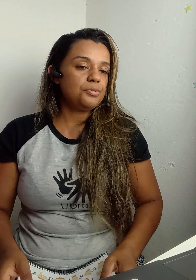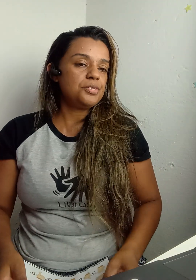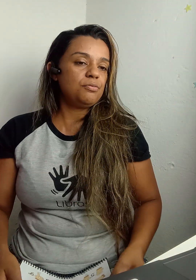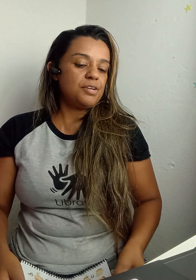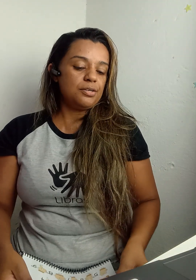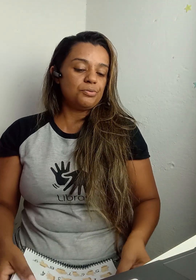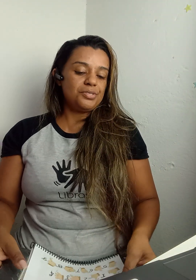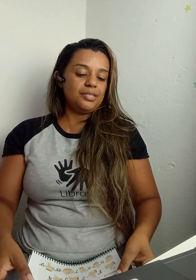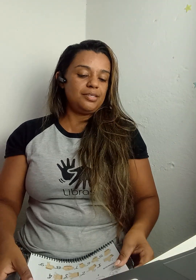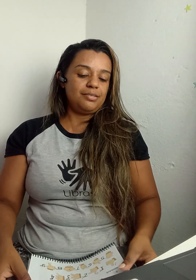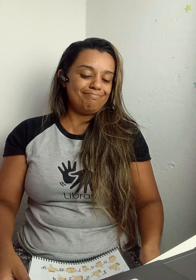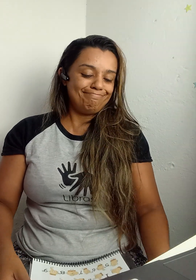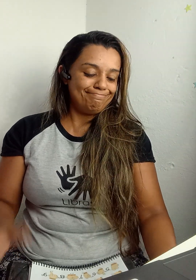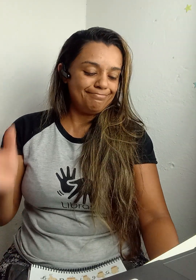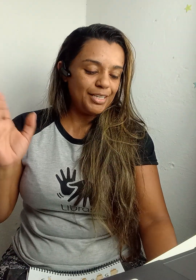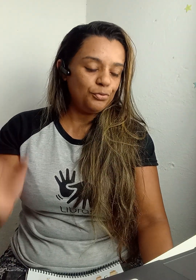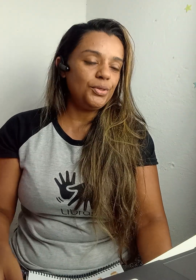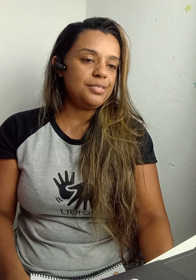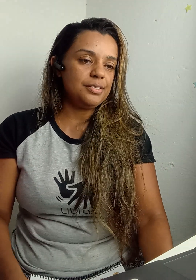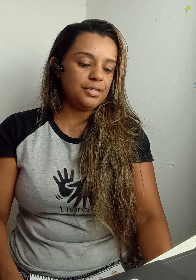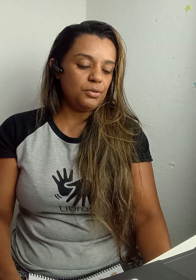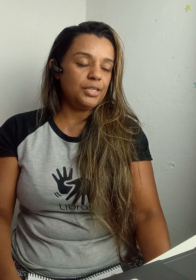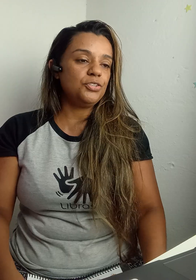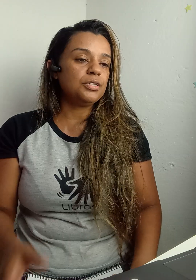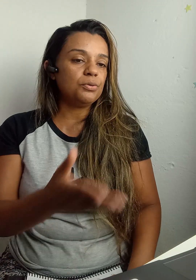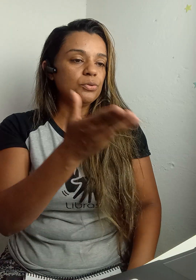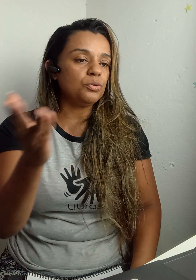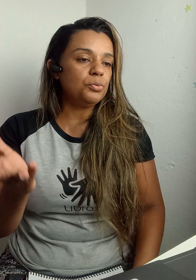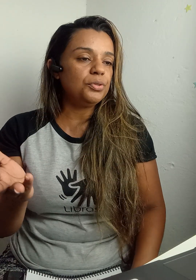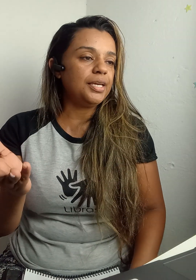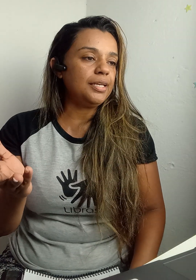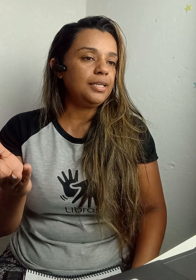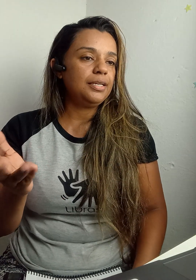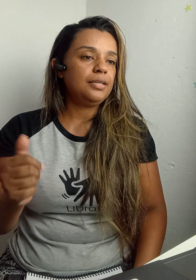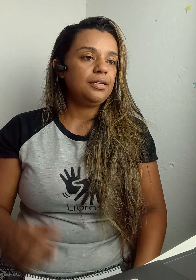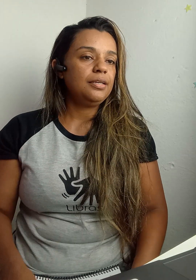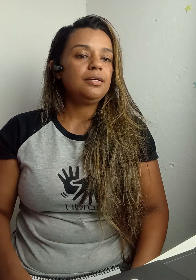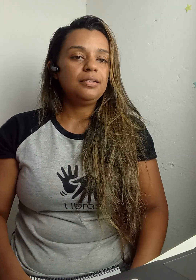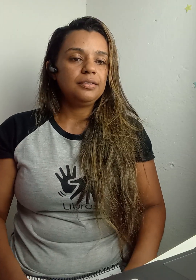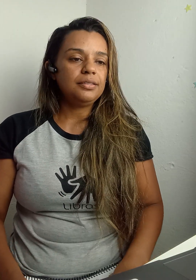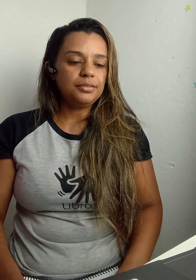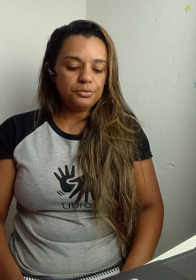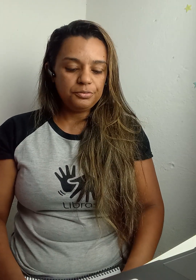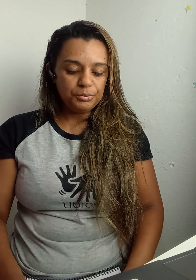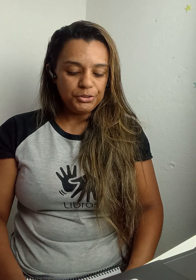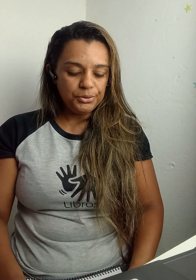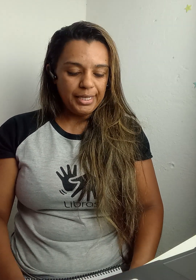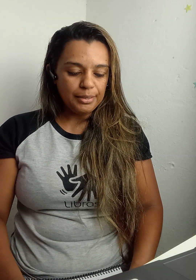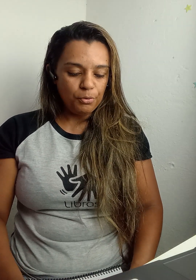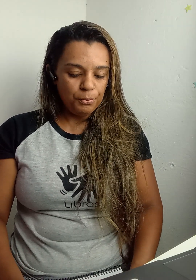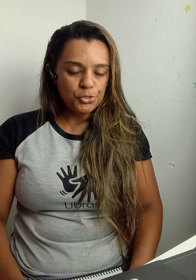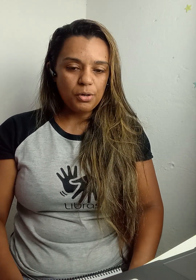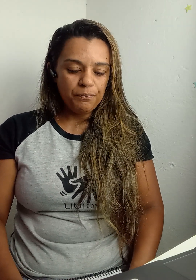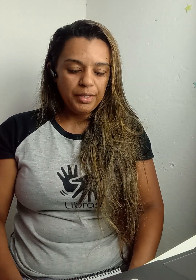você não vai conseguir a fluência, que eu acredito que é o que todo mundo quer, né? Então, vamos estudar, tá bom, pessoal?